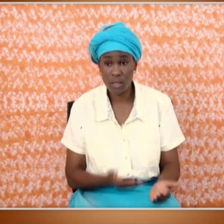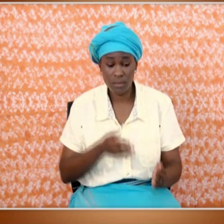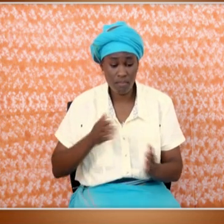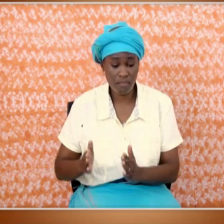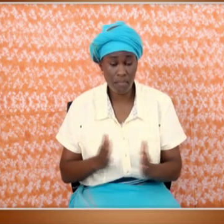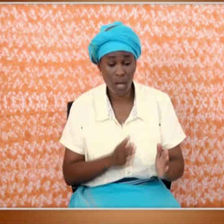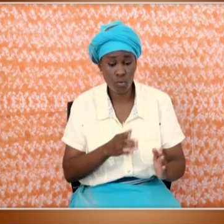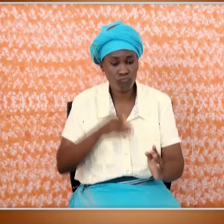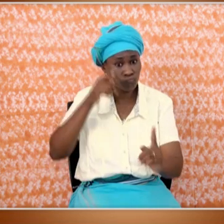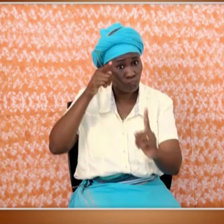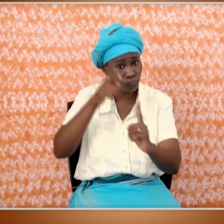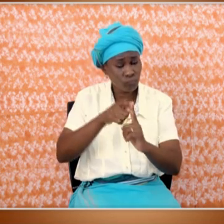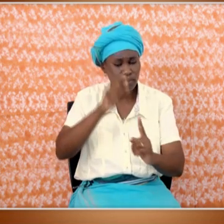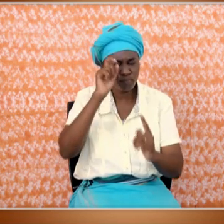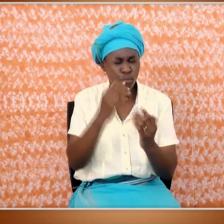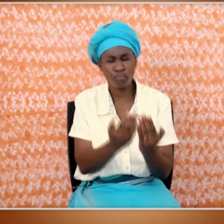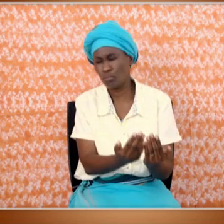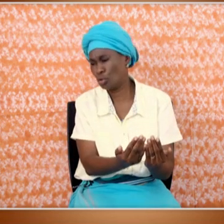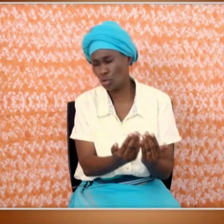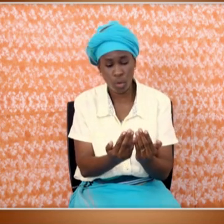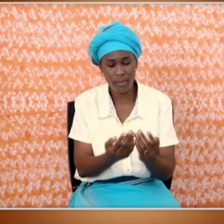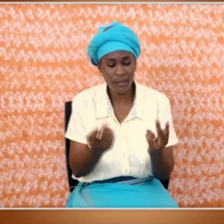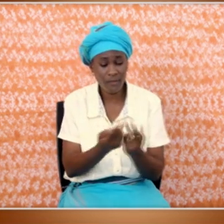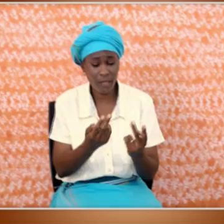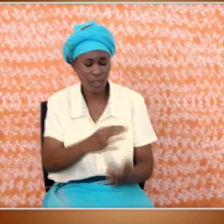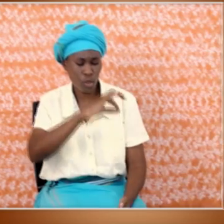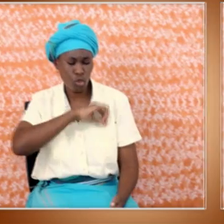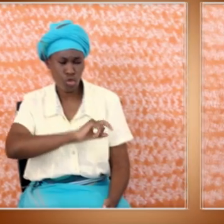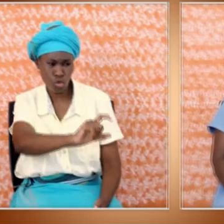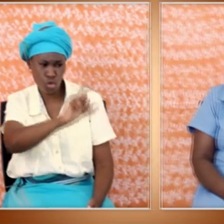Nasikia uzazi wa mpango ni kwa ajili ya wasomi na wenye ajira zao. Je, ni kweli?